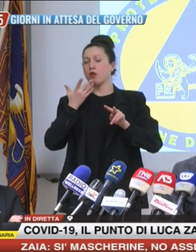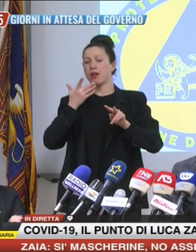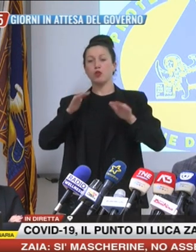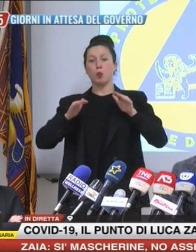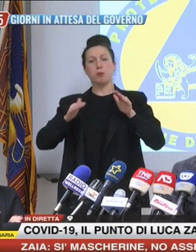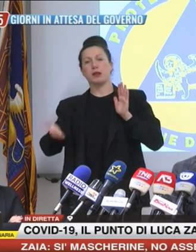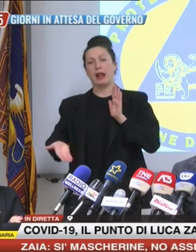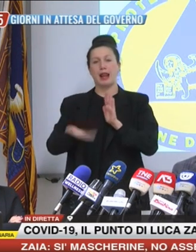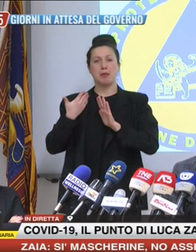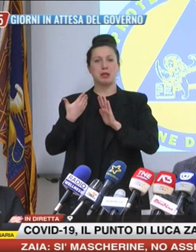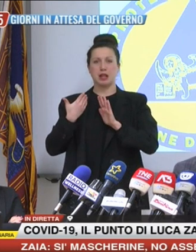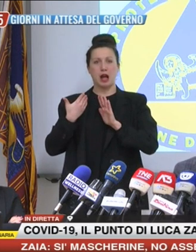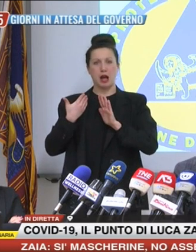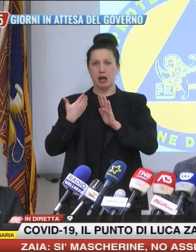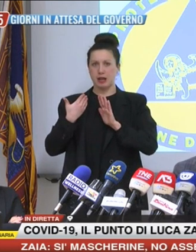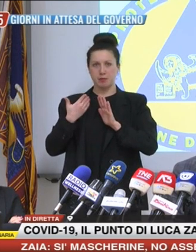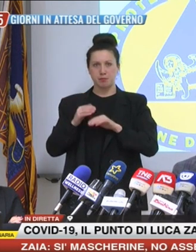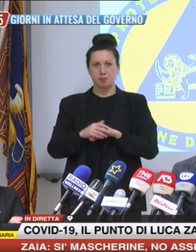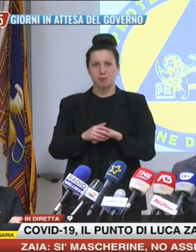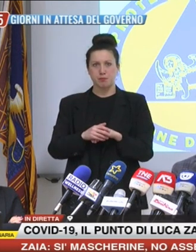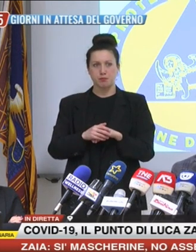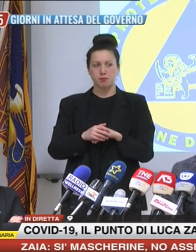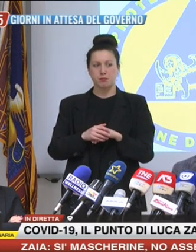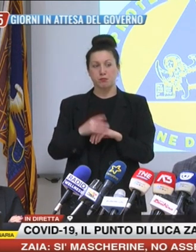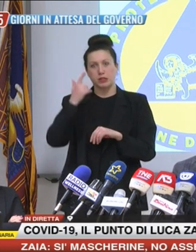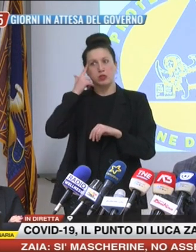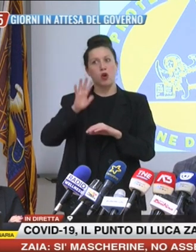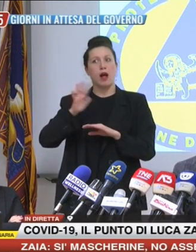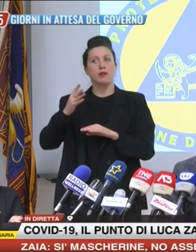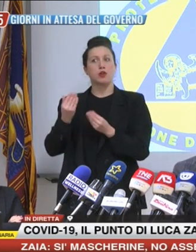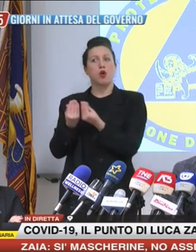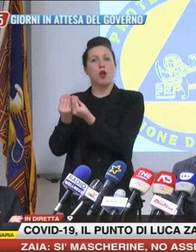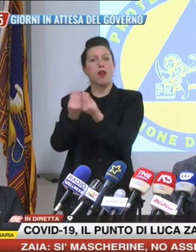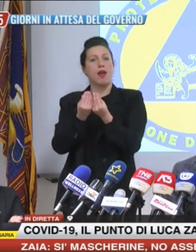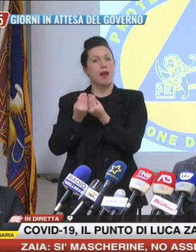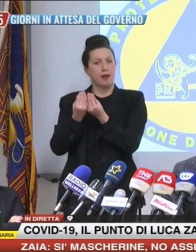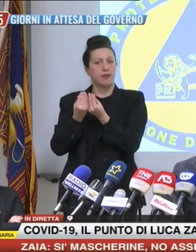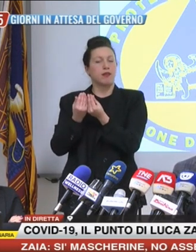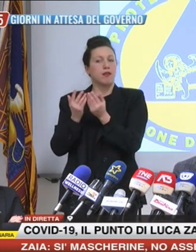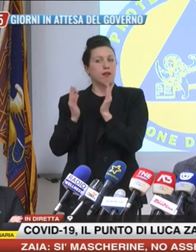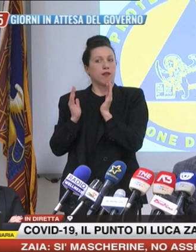insomma, qualcheduno si avvicina, insomma. Certo è che se volessimo comprare